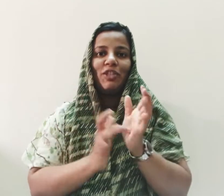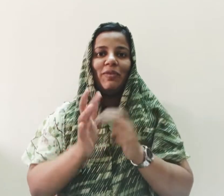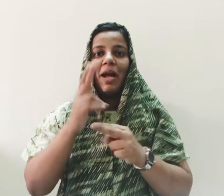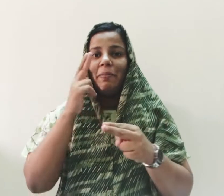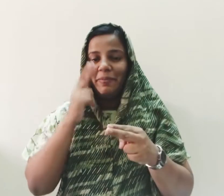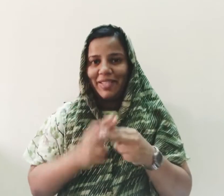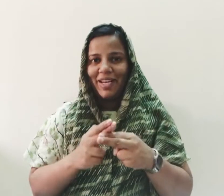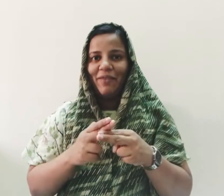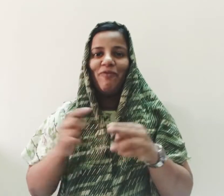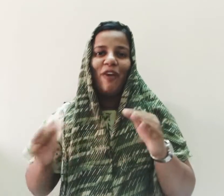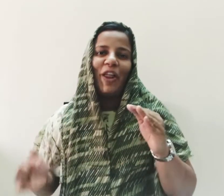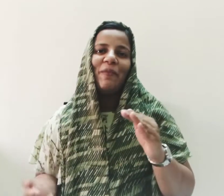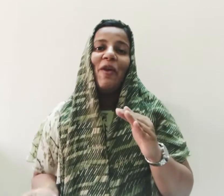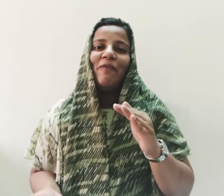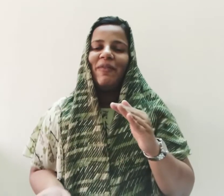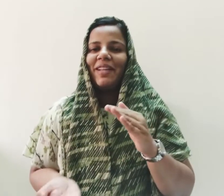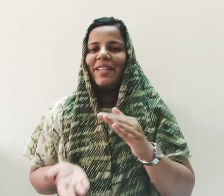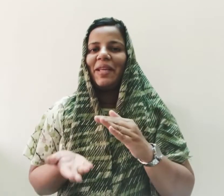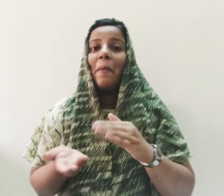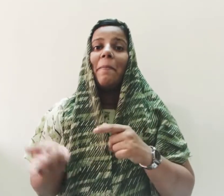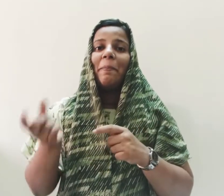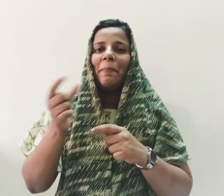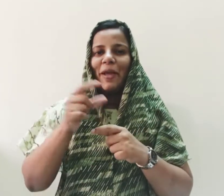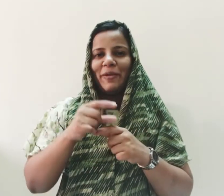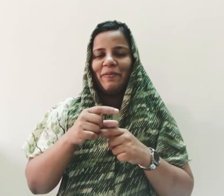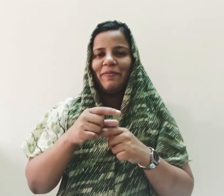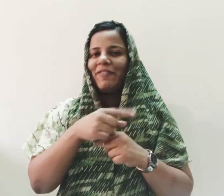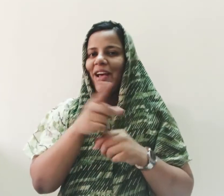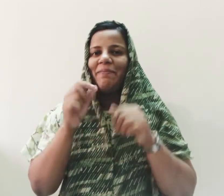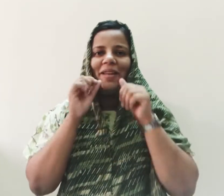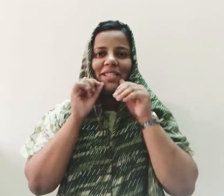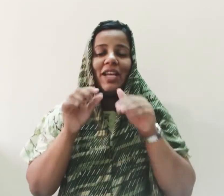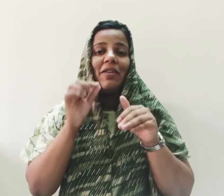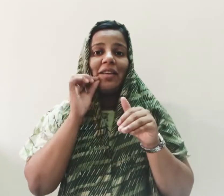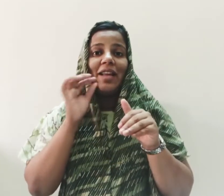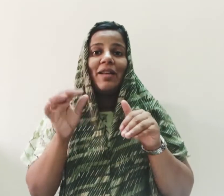യേശു ക്രിസ്തുവിൻ്റെ നാമത്തിൽ നമ്മൾ വളരും, വർദ്ധിക്കും, നമ്മൾ പെരുകും. വി ആർ ബ്ലെസ്ഡ്, വി ആർ